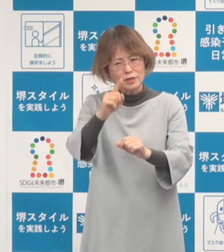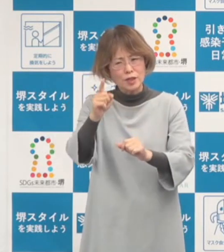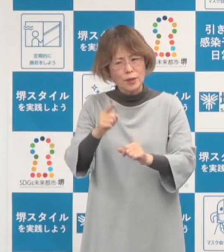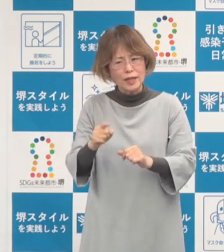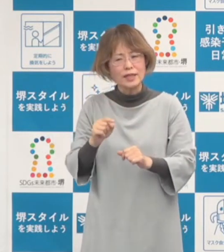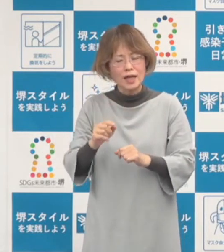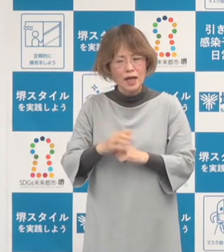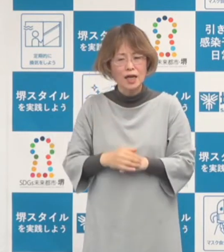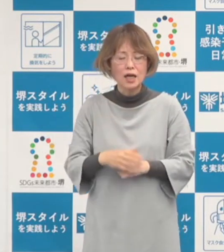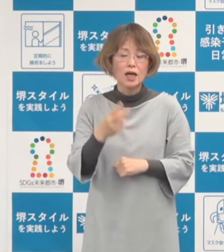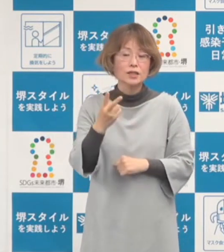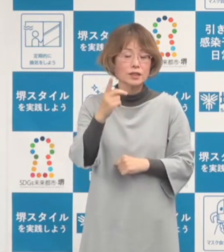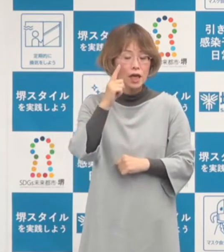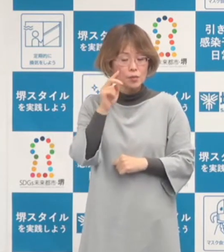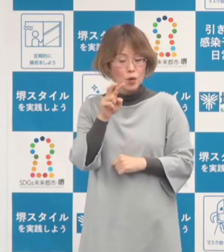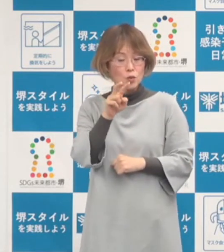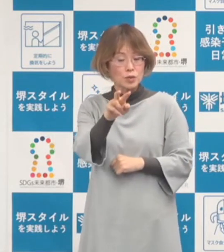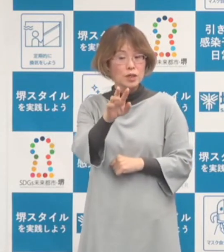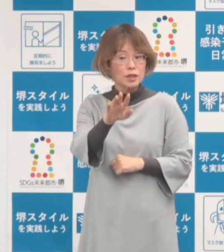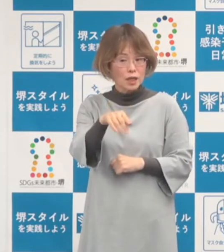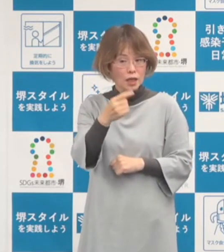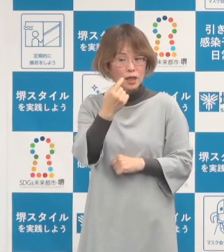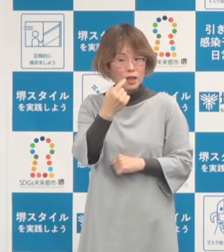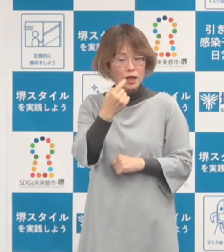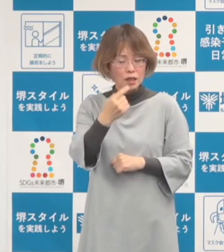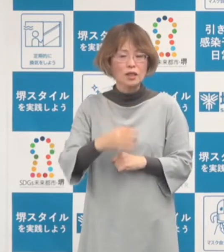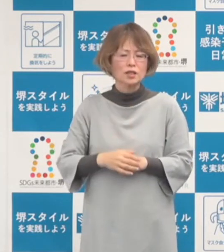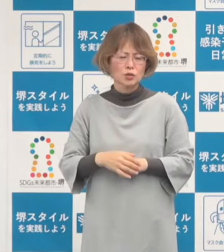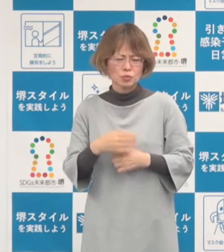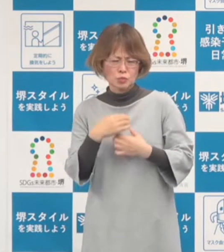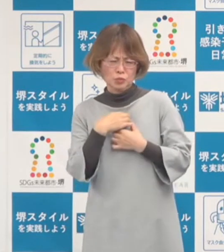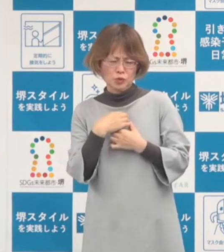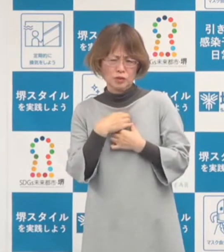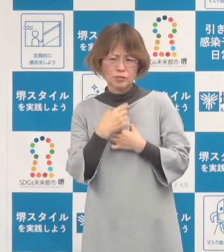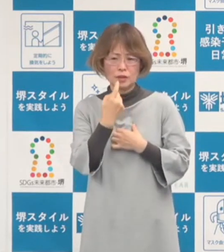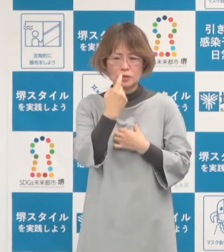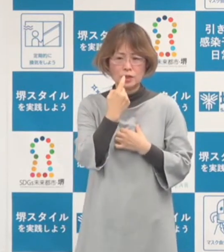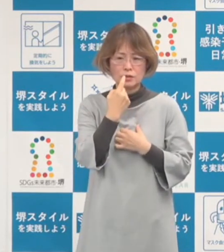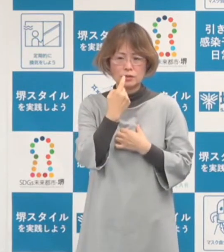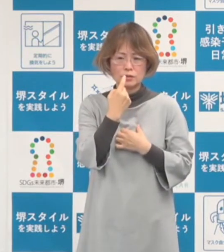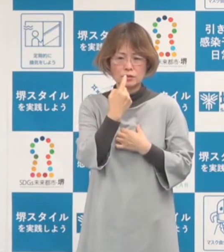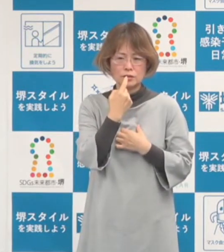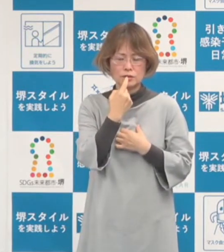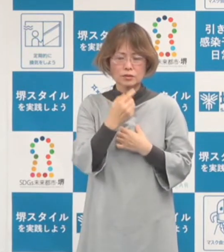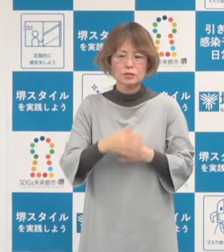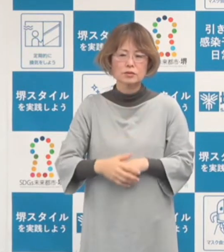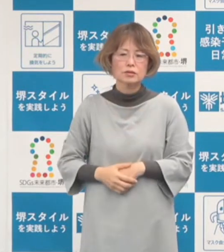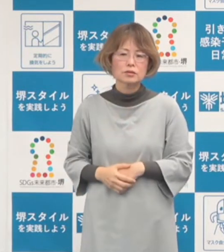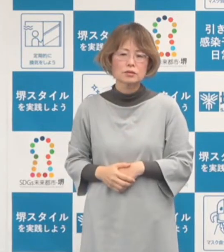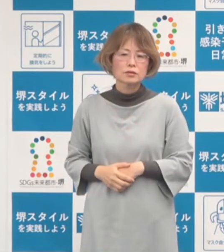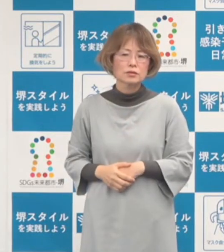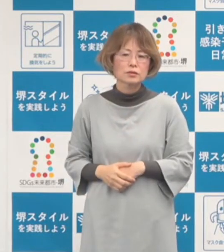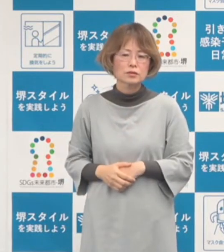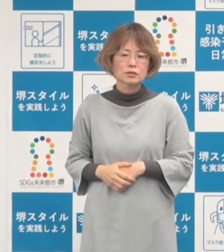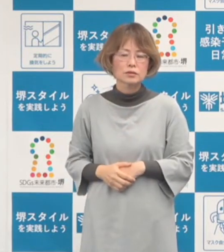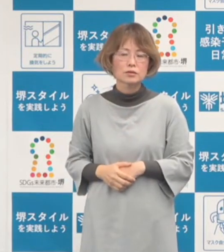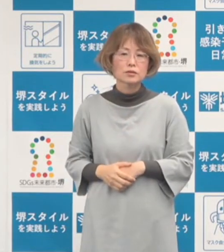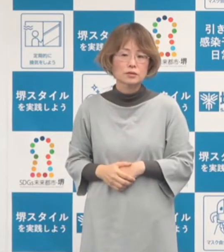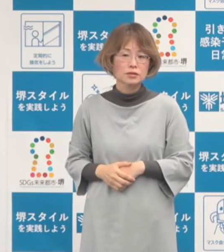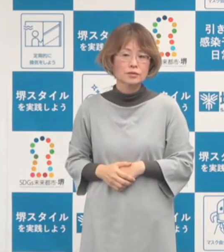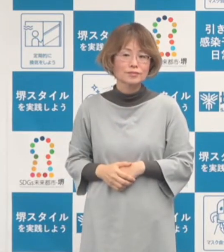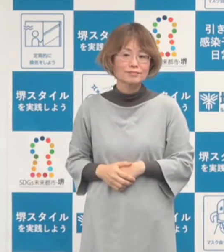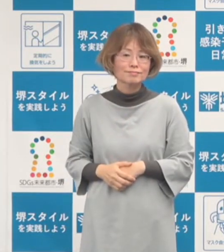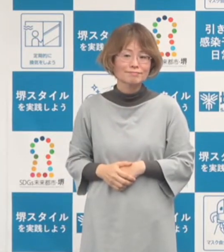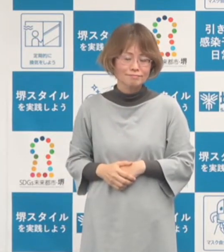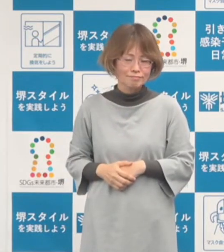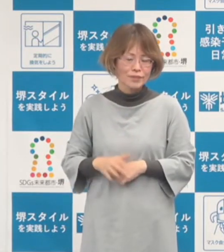様子を拝見して非常にその危惧を持ったんですけども、ブランドの、この後政務の質